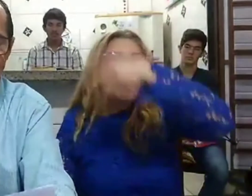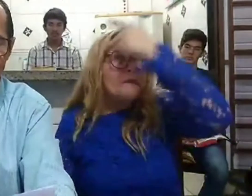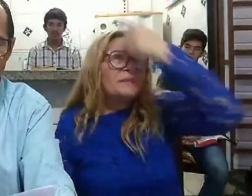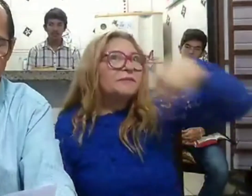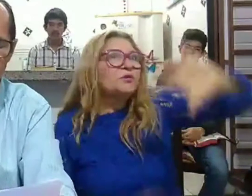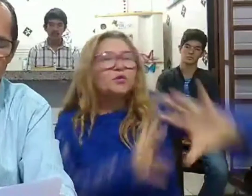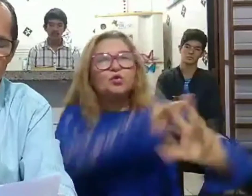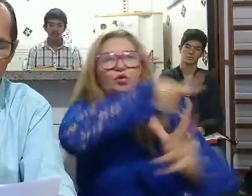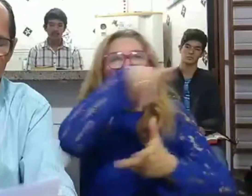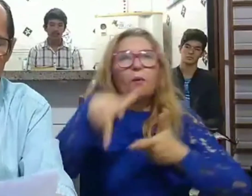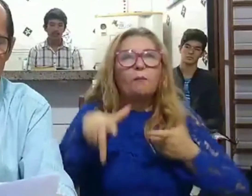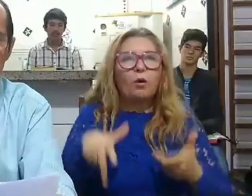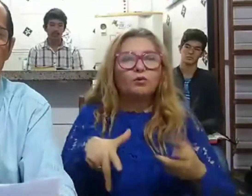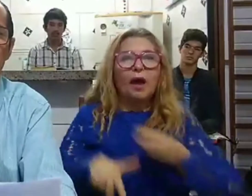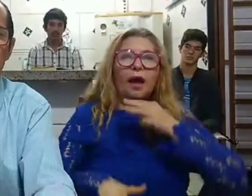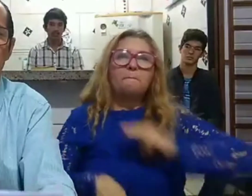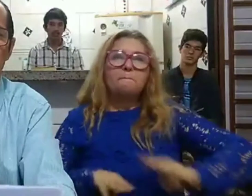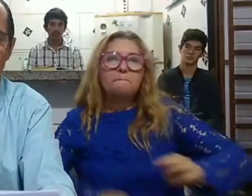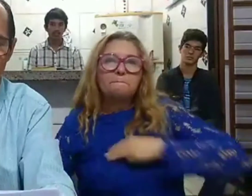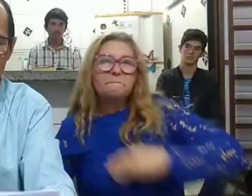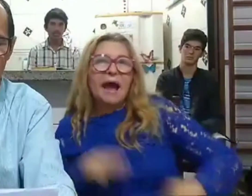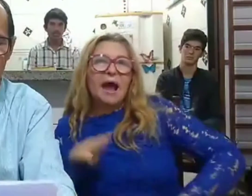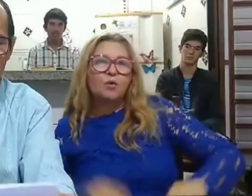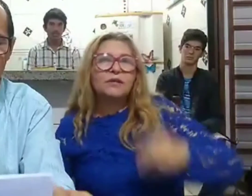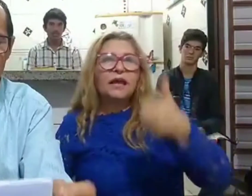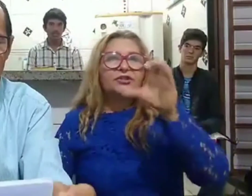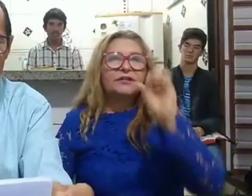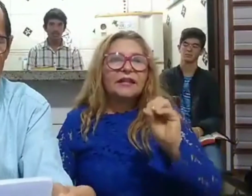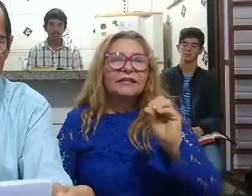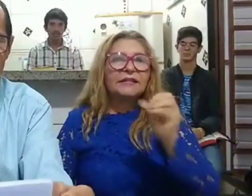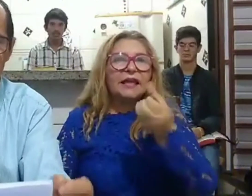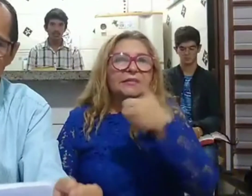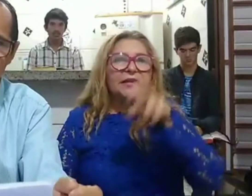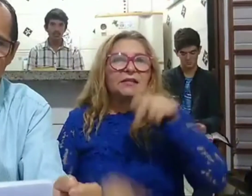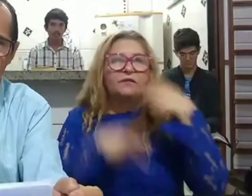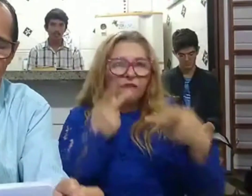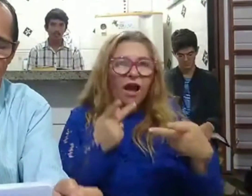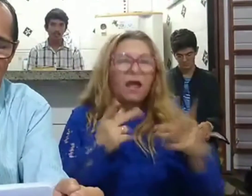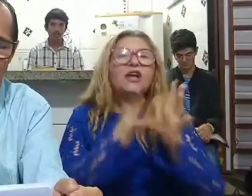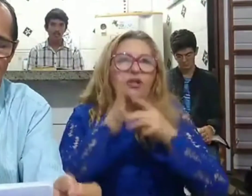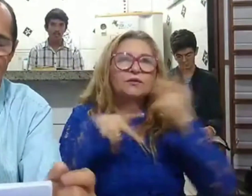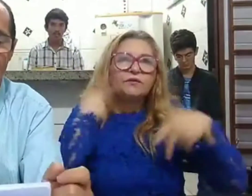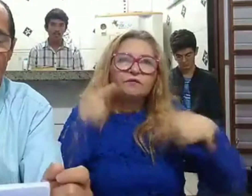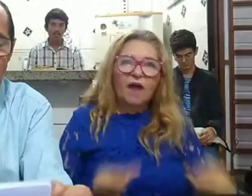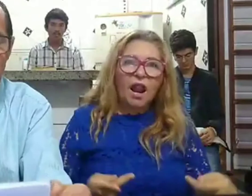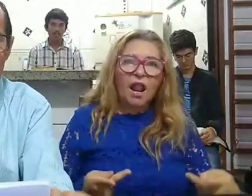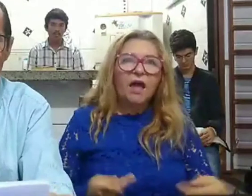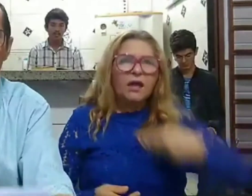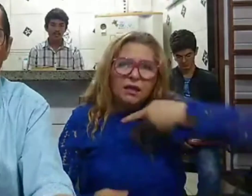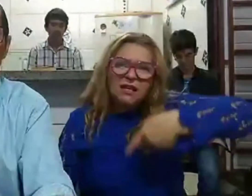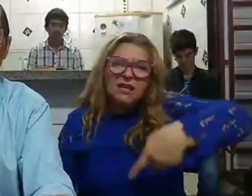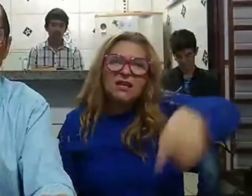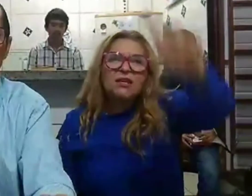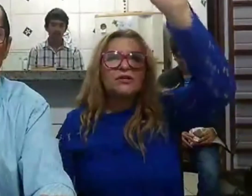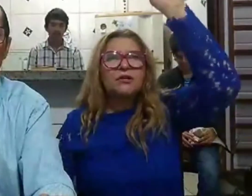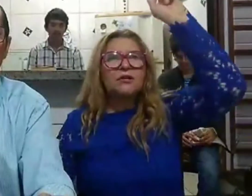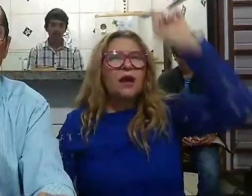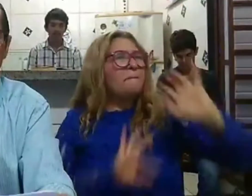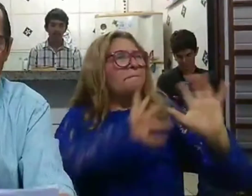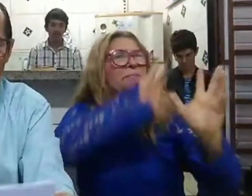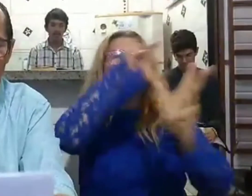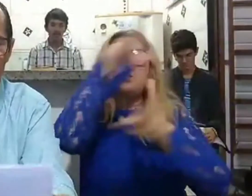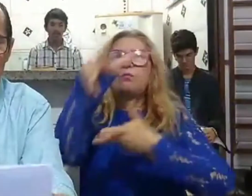criatura. Marcos 16:15 diz: E disse-lhes, Jesus está falando aqui, ide por todo mundo